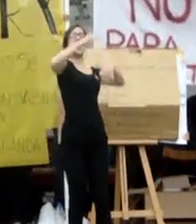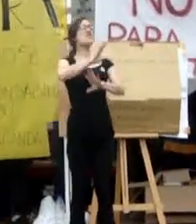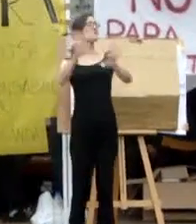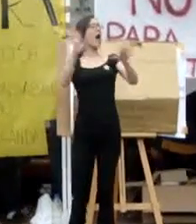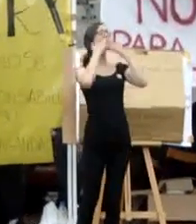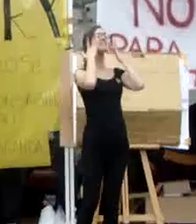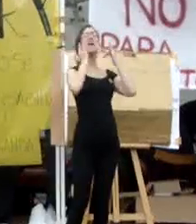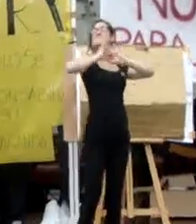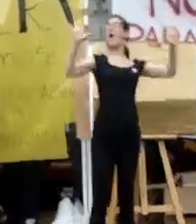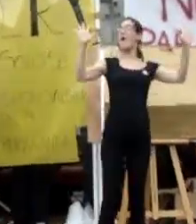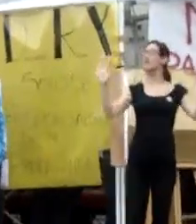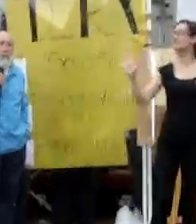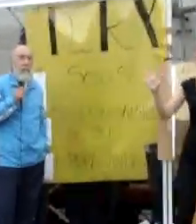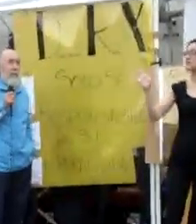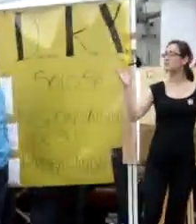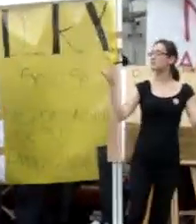hecho nada.